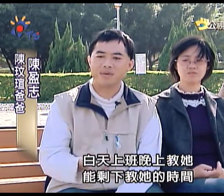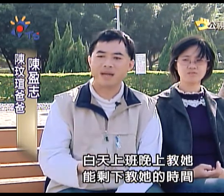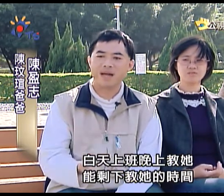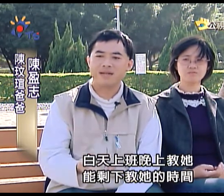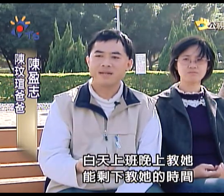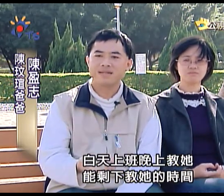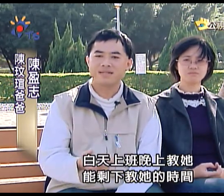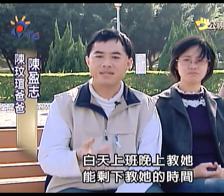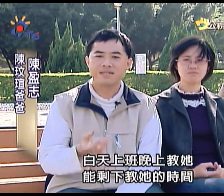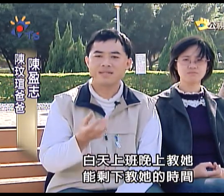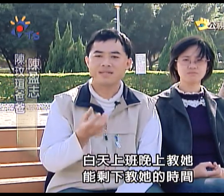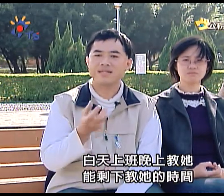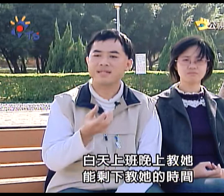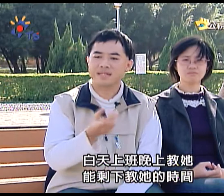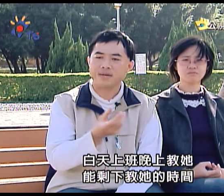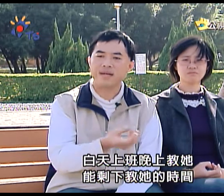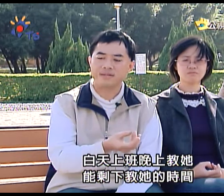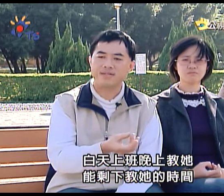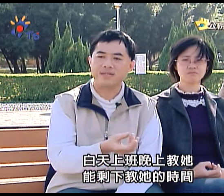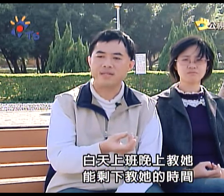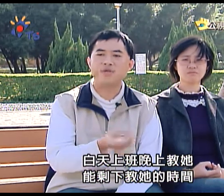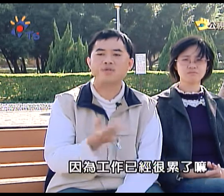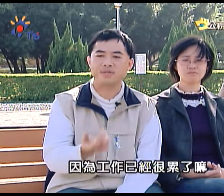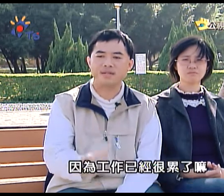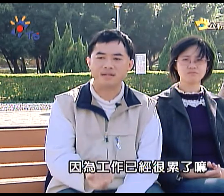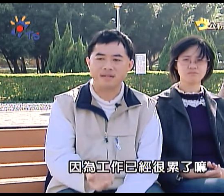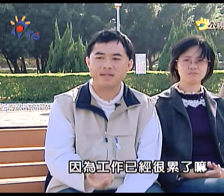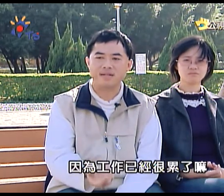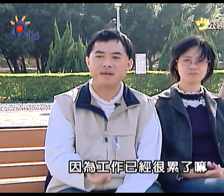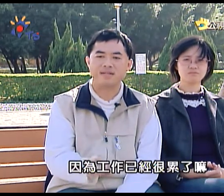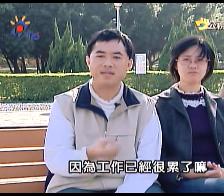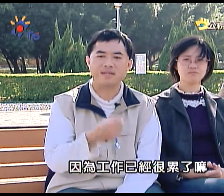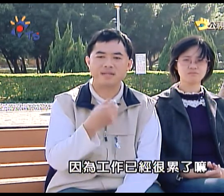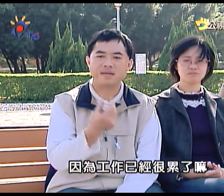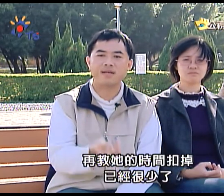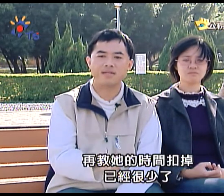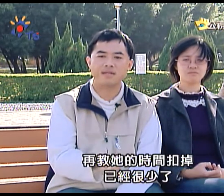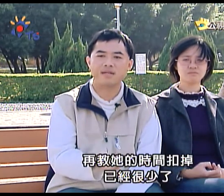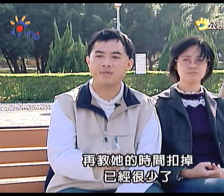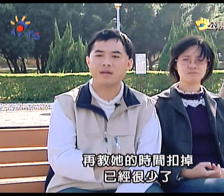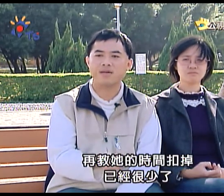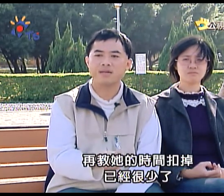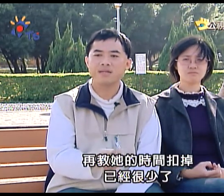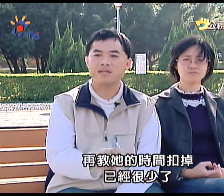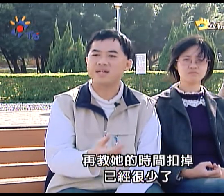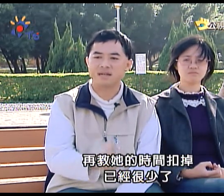他，能剩下教他的时间，因为工作已经很累了嘛，那再教他的时间扣掉，已经很